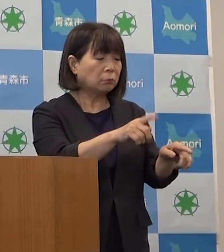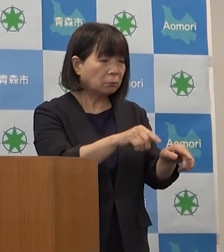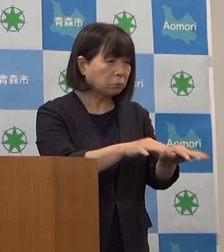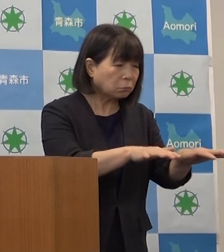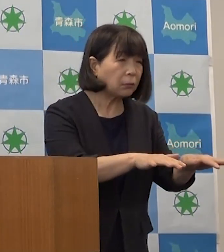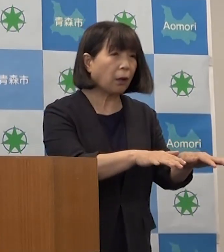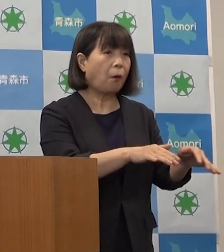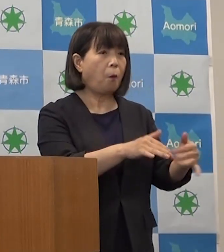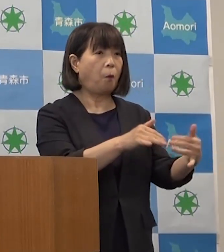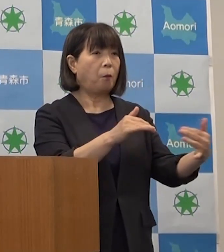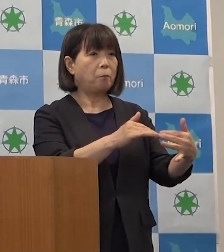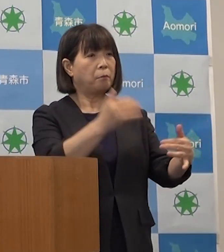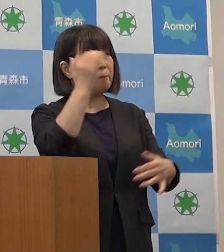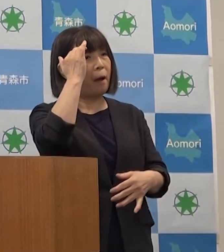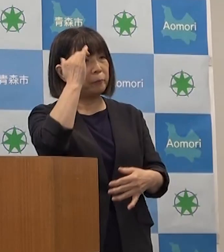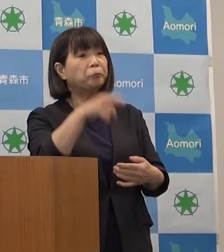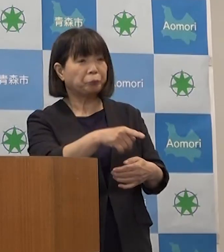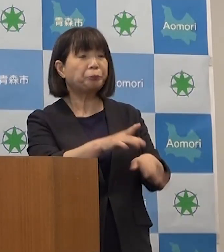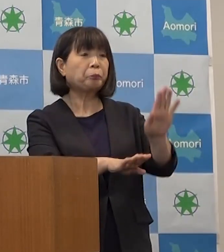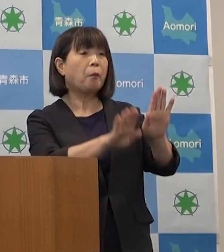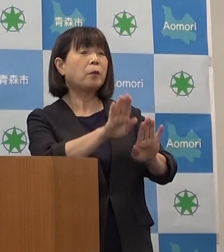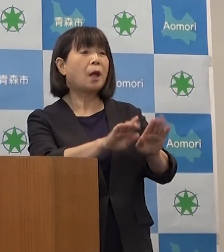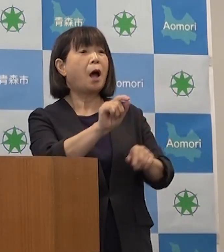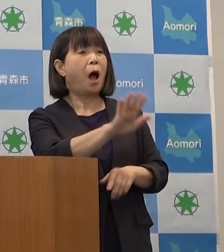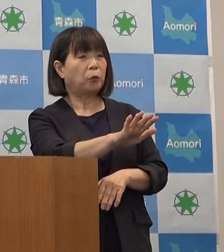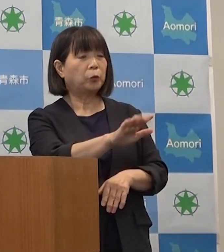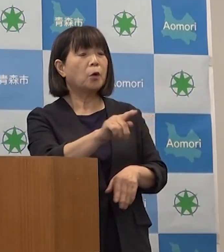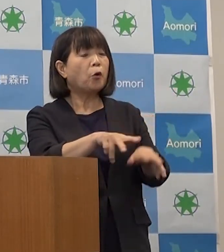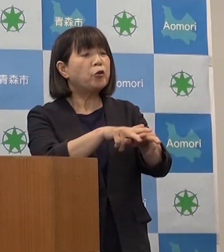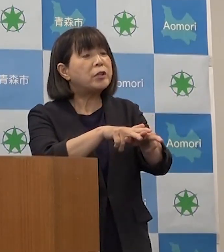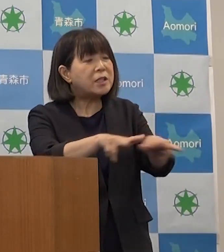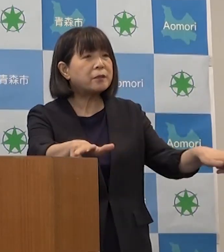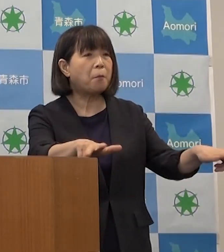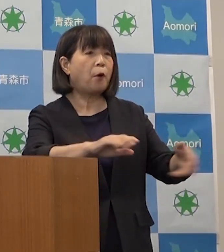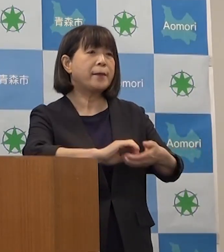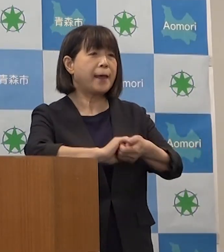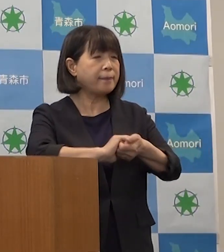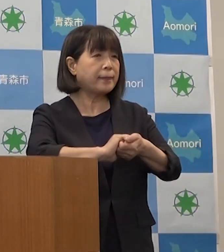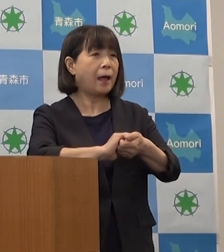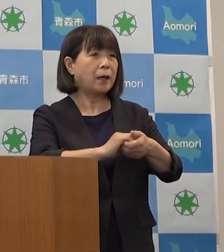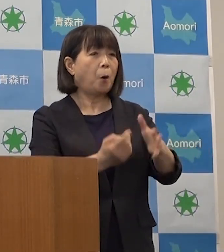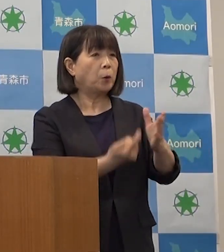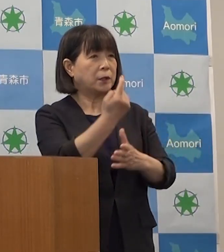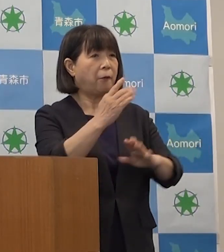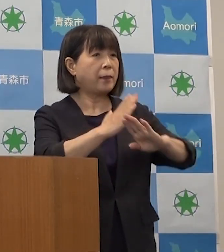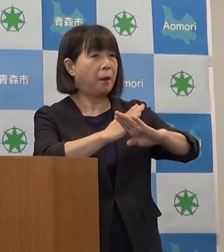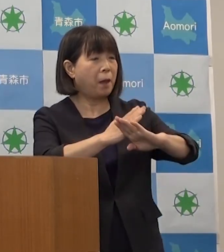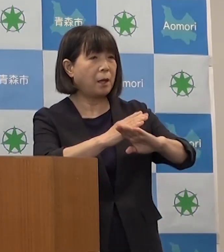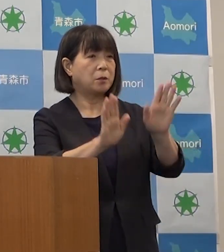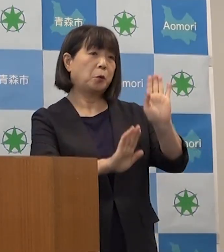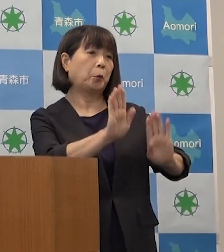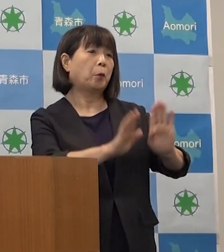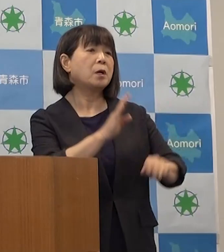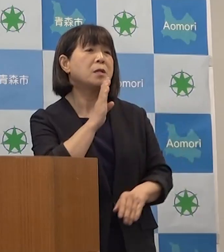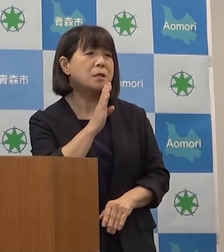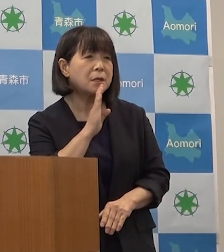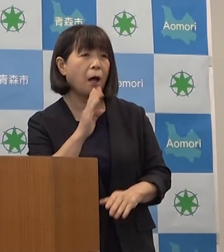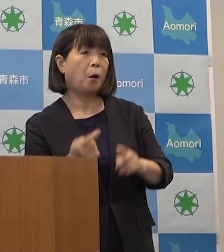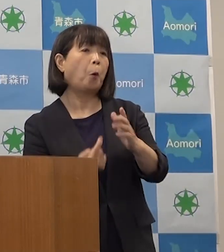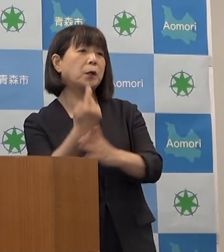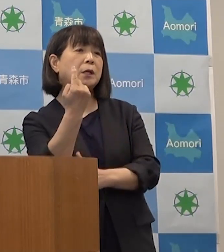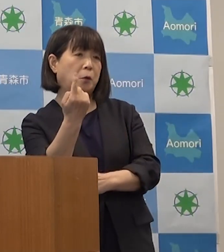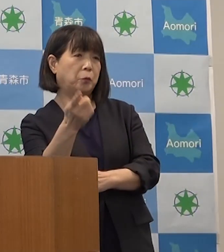ことにもなるわけですから、そういうことはああいうシステム上絶対あってはならないことが起きているという意味では、非常にそのシステムの